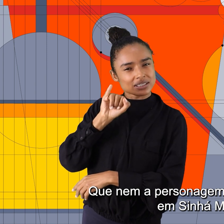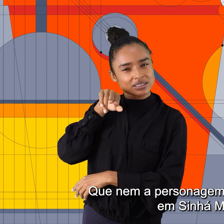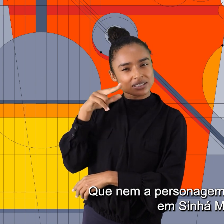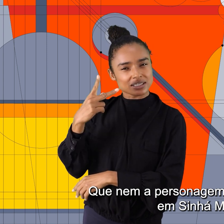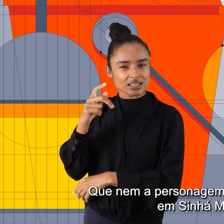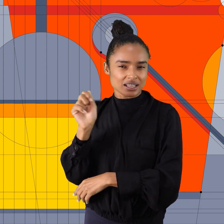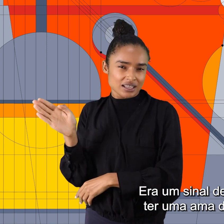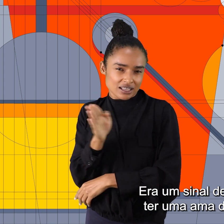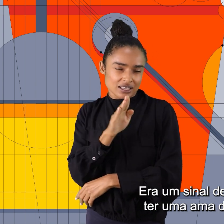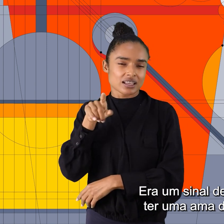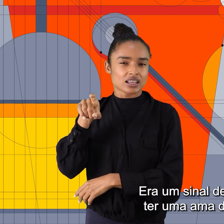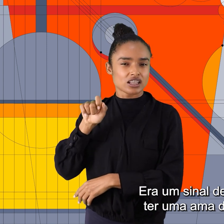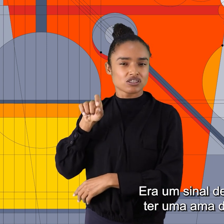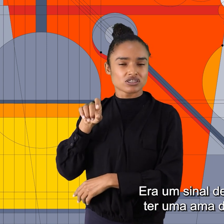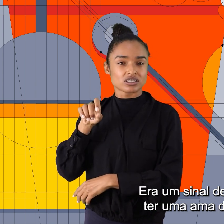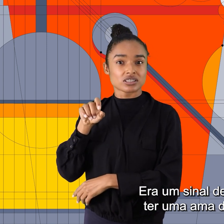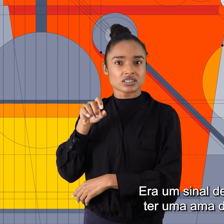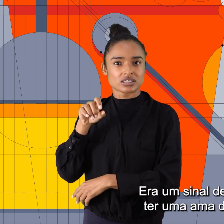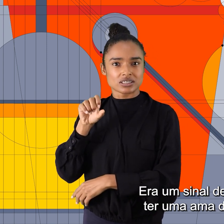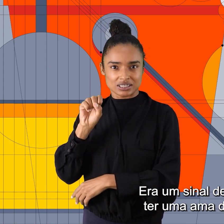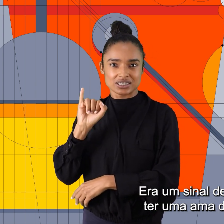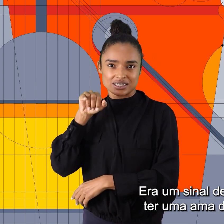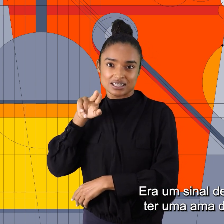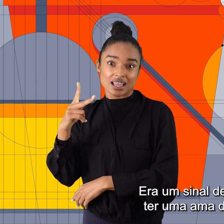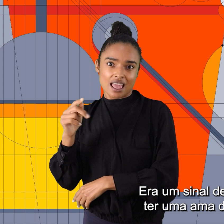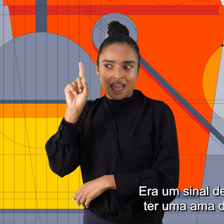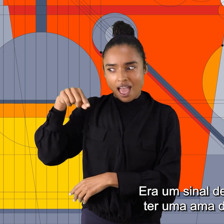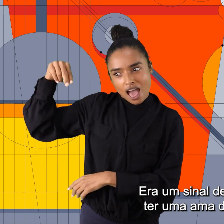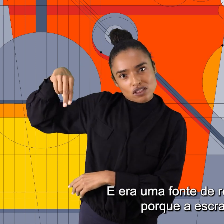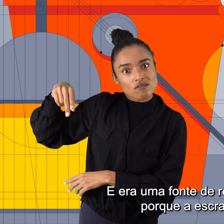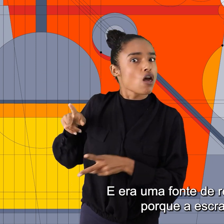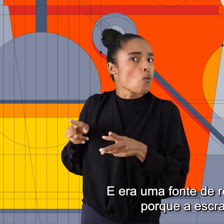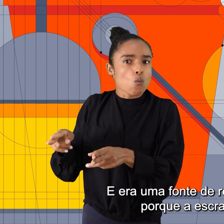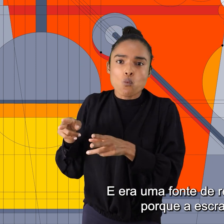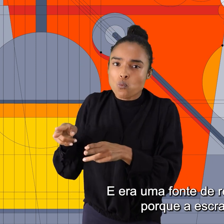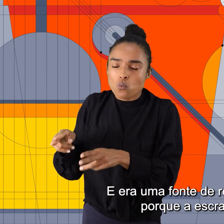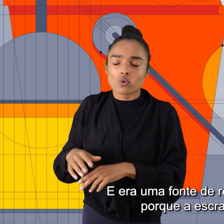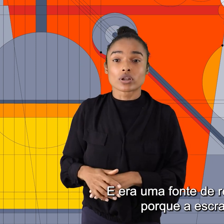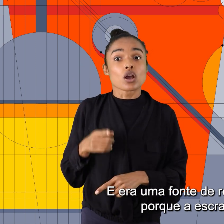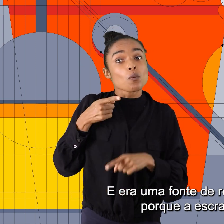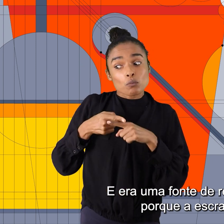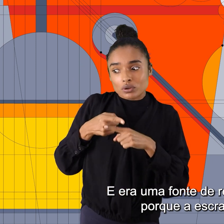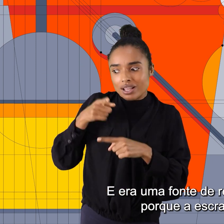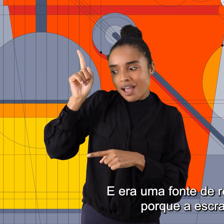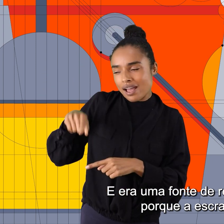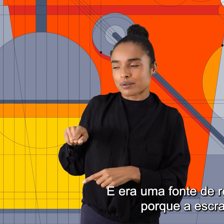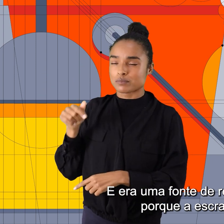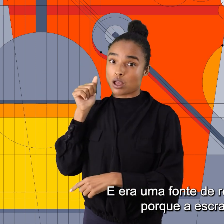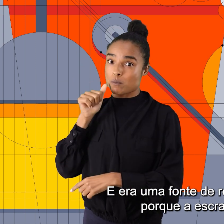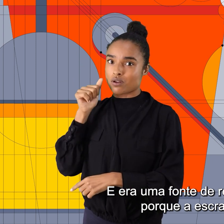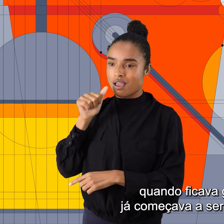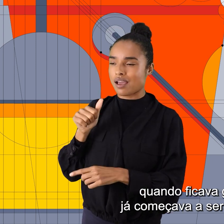Moça. Era um sinal de status ter uma ama de leite. E era uma fonte de renda também,